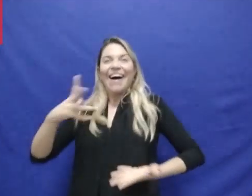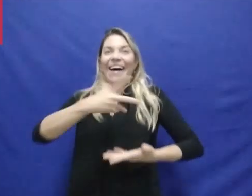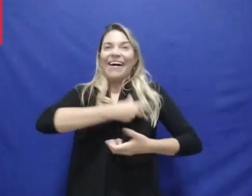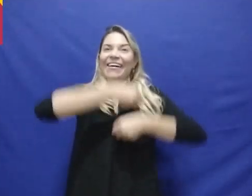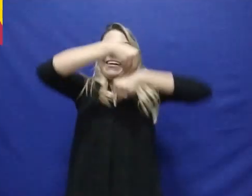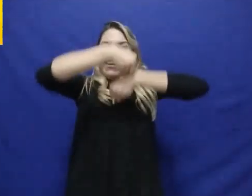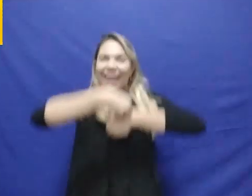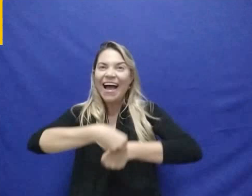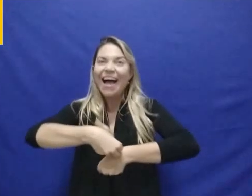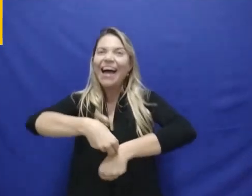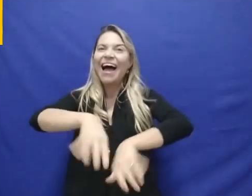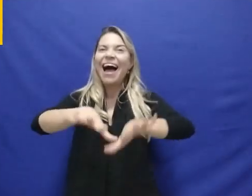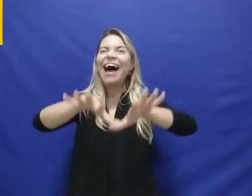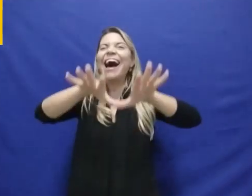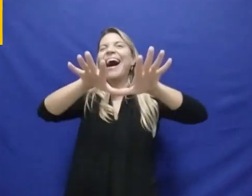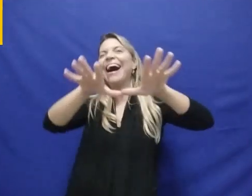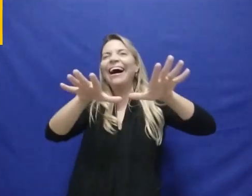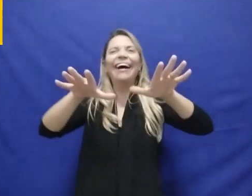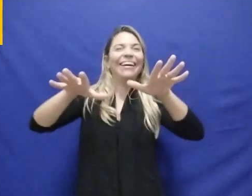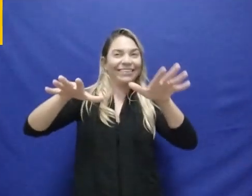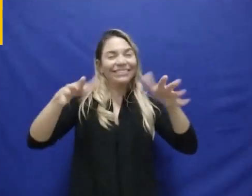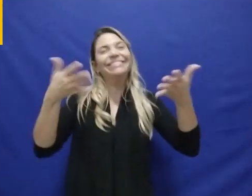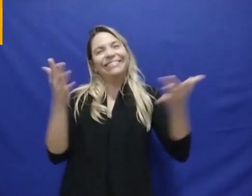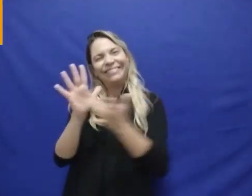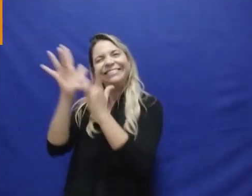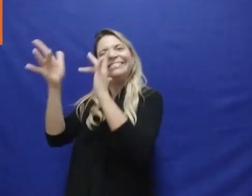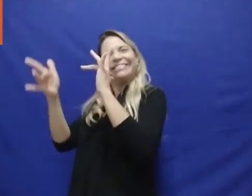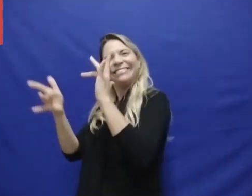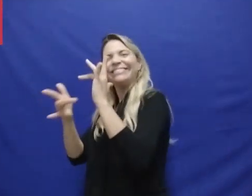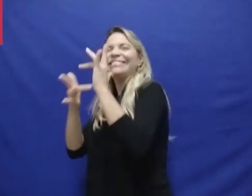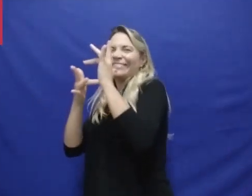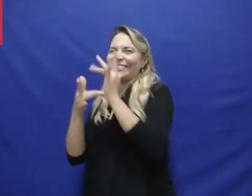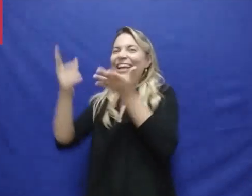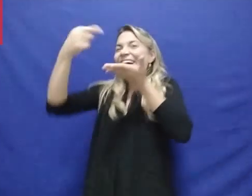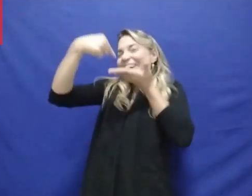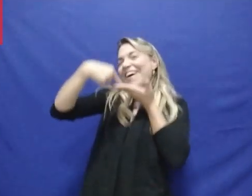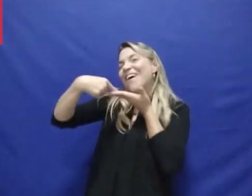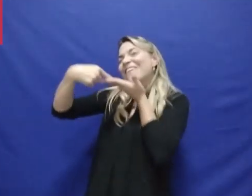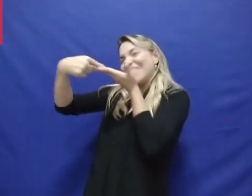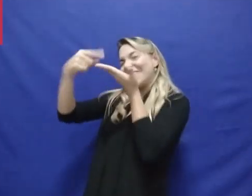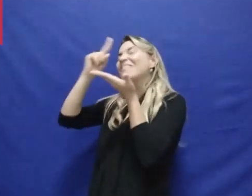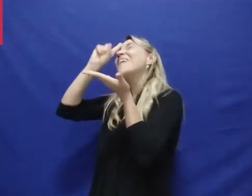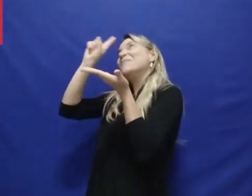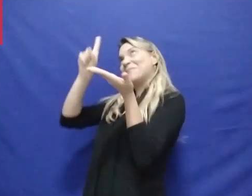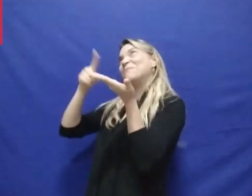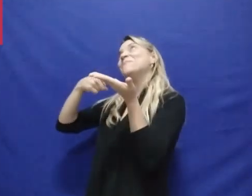vamos levar, pois Cristo assim nos